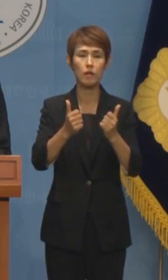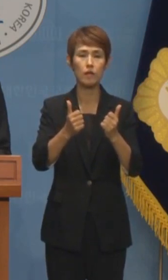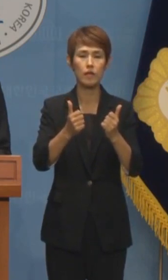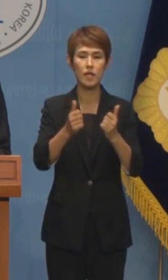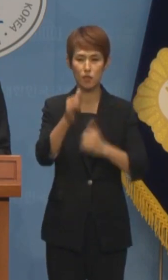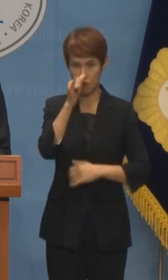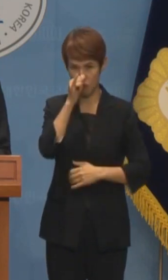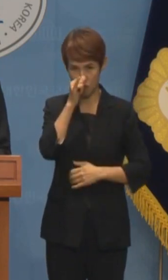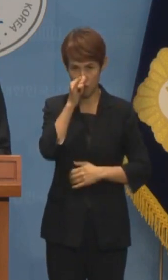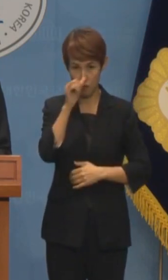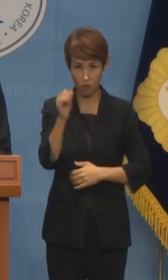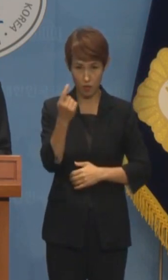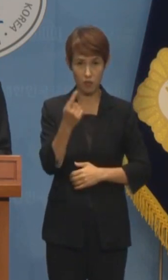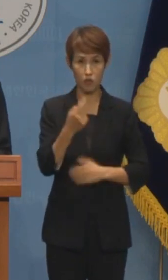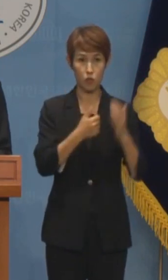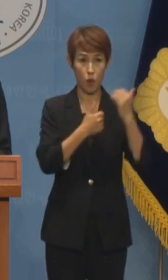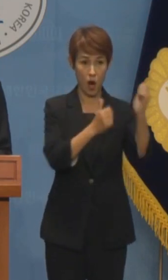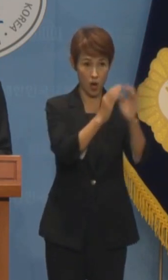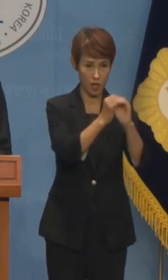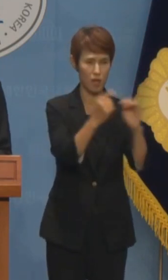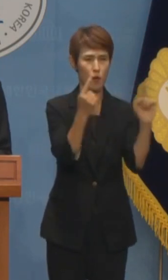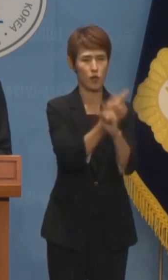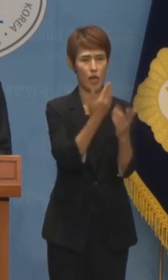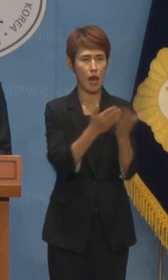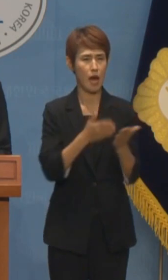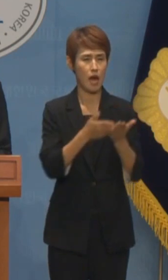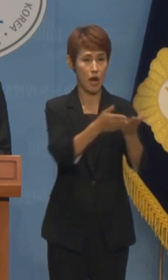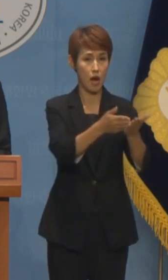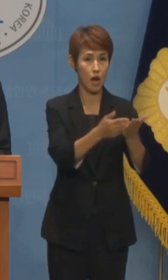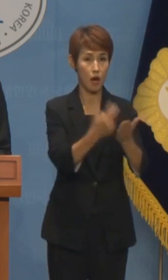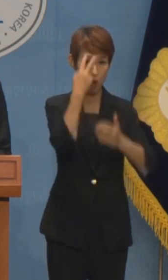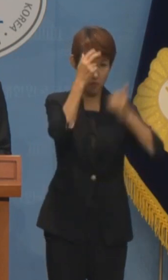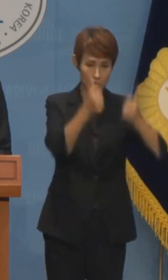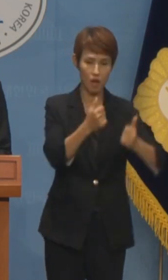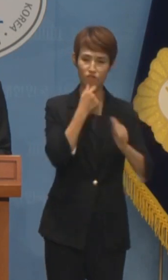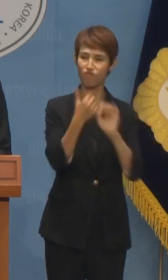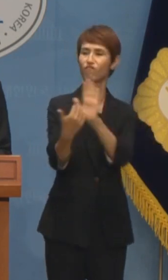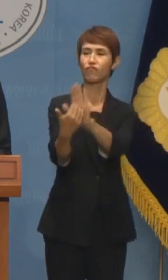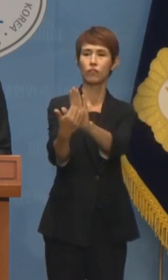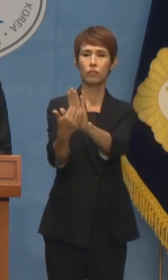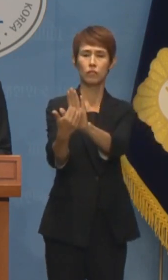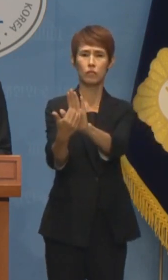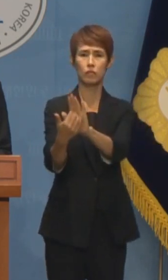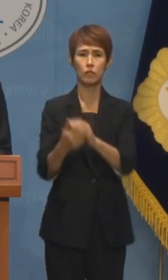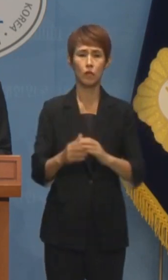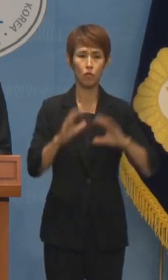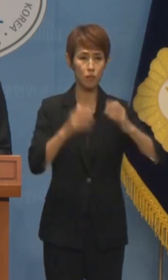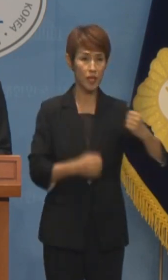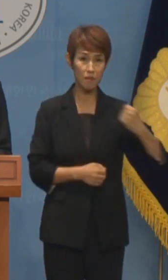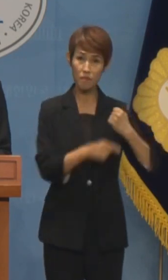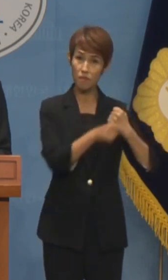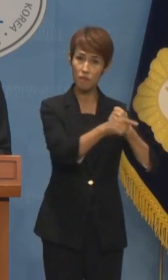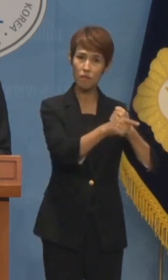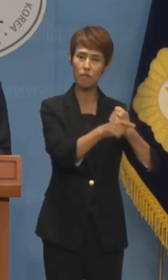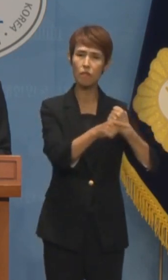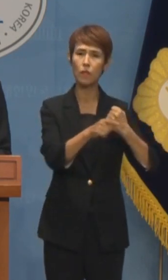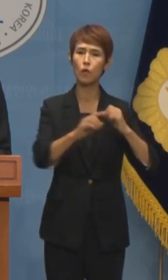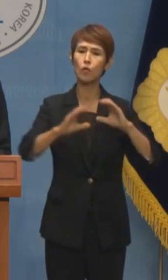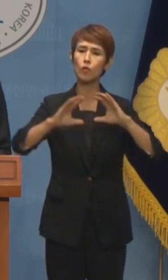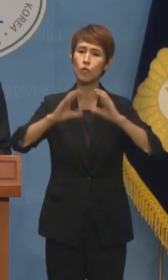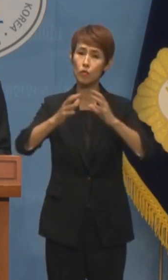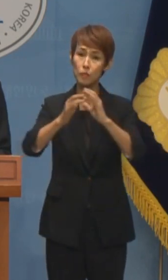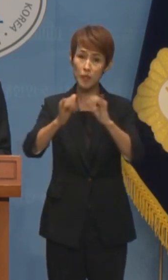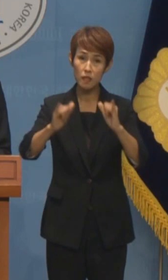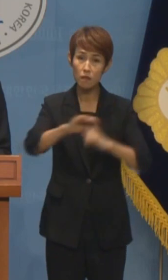요청하자 검찰은 이런지하에 거절했습니다. 당시 국민의힘은 일반